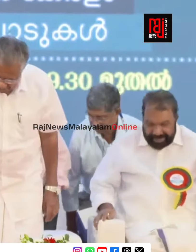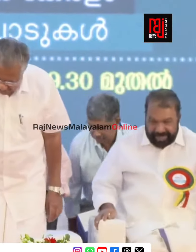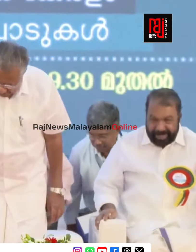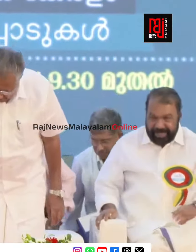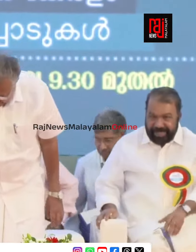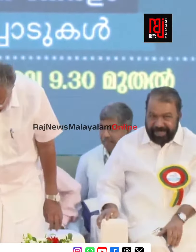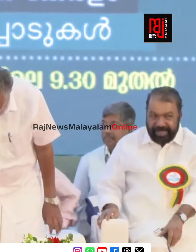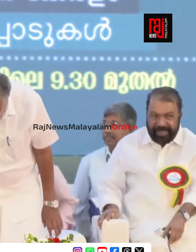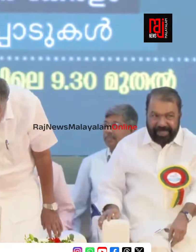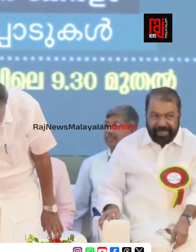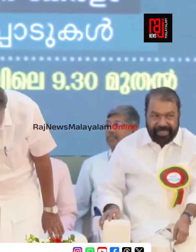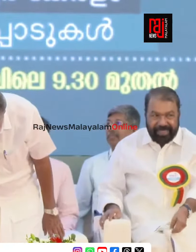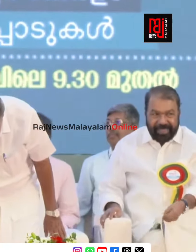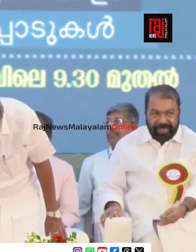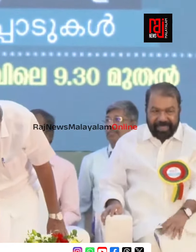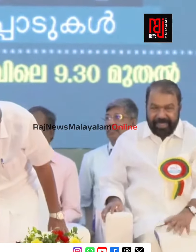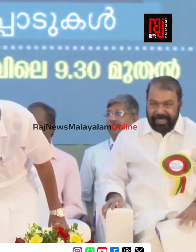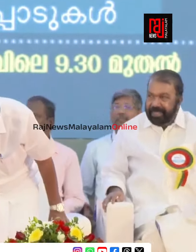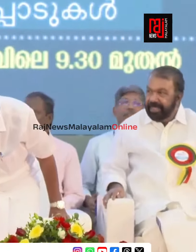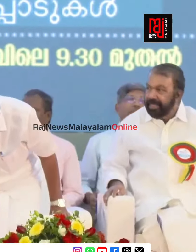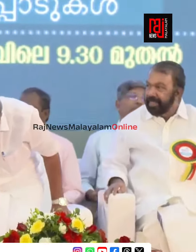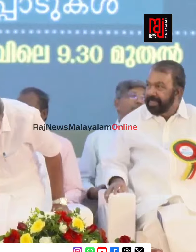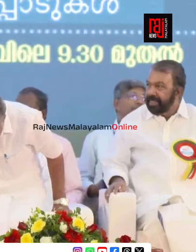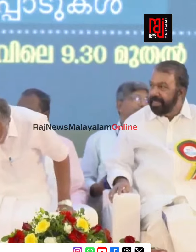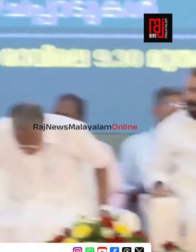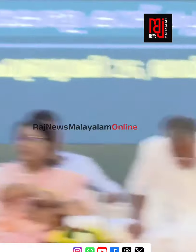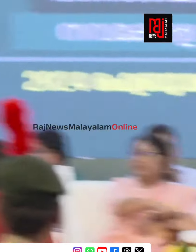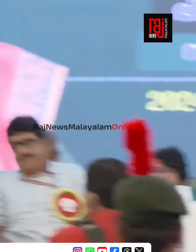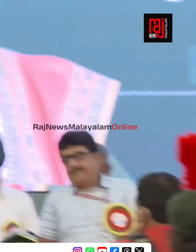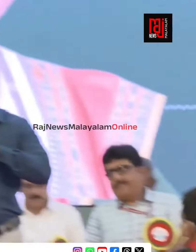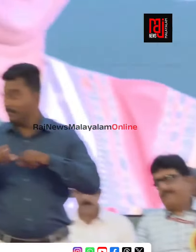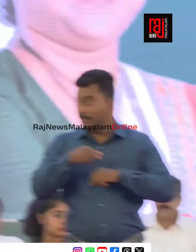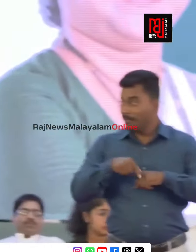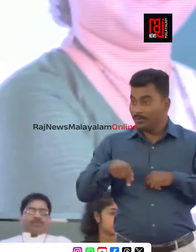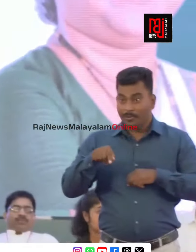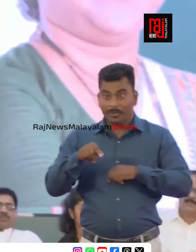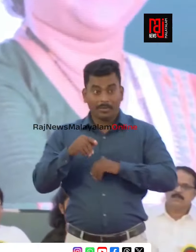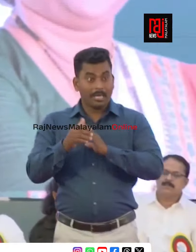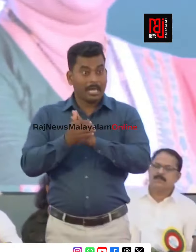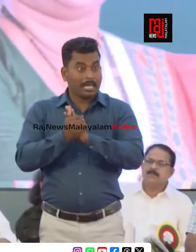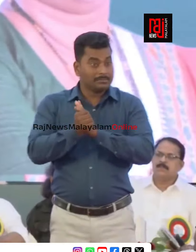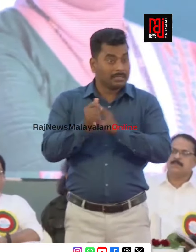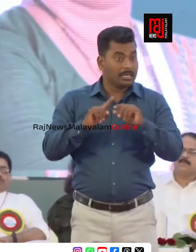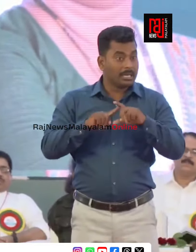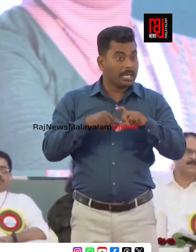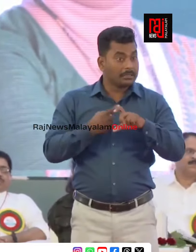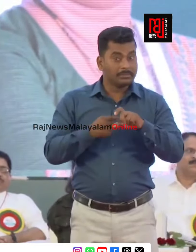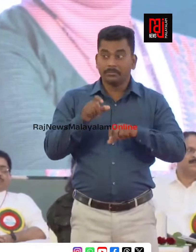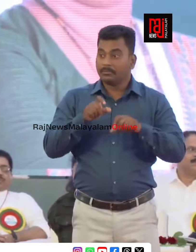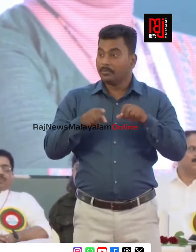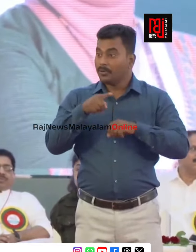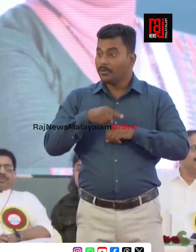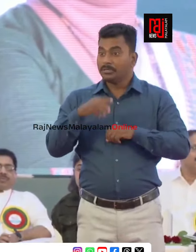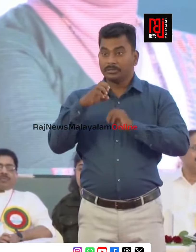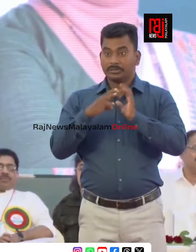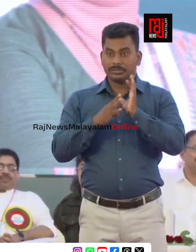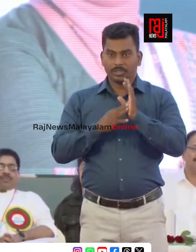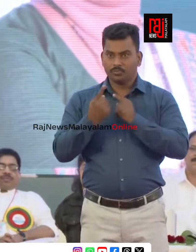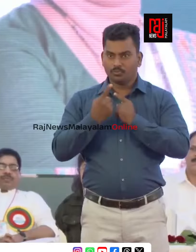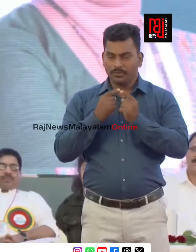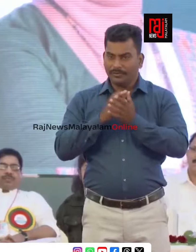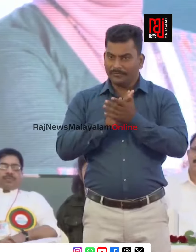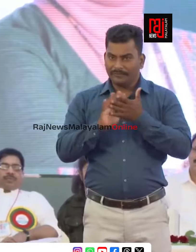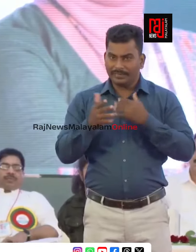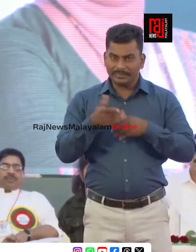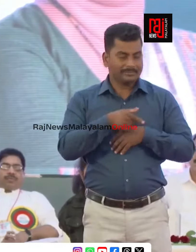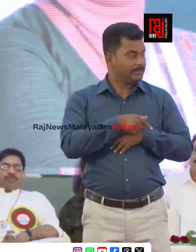പ്രിയപ്പെട്ടവരെ, ഇപ്പോൾ ഭിന്നശേഷിതരും ഭിന്നശേഷി മേഖലയിൽ പ്രവർത്തിക്കുന്ന വിദഗ്ധരുമായുള്ള മുഖ്യമന്ത്രിയുടെ